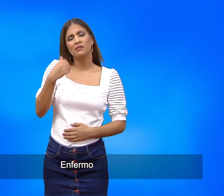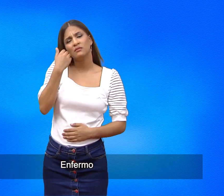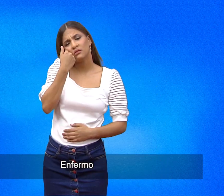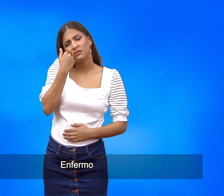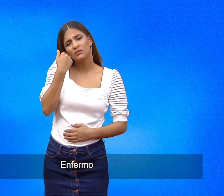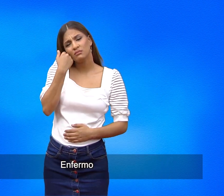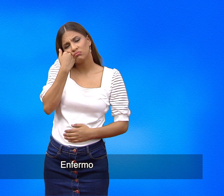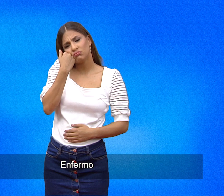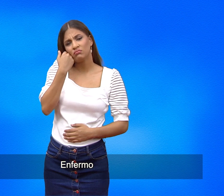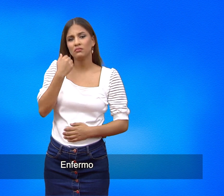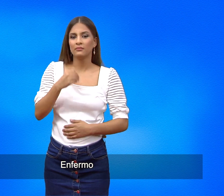enfermo